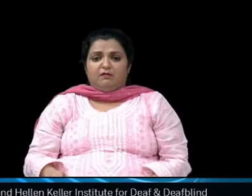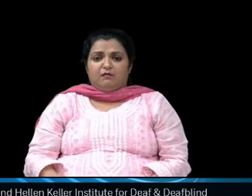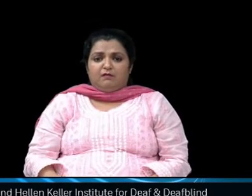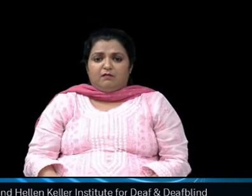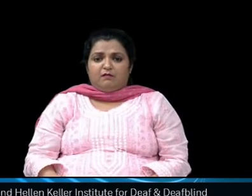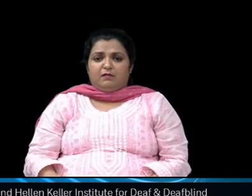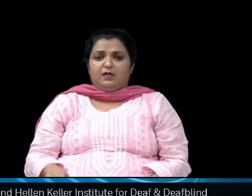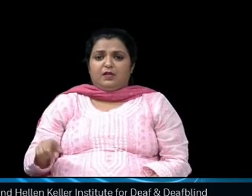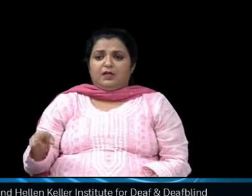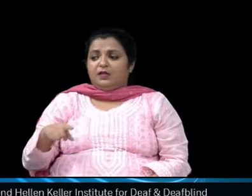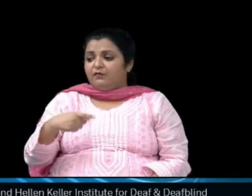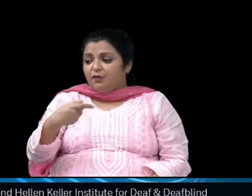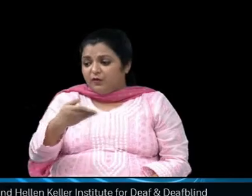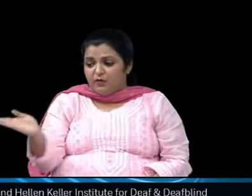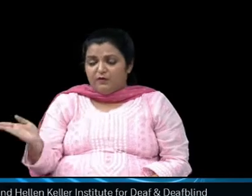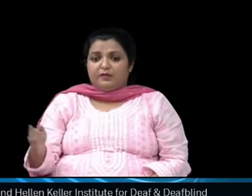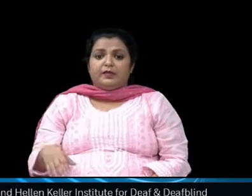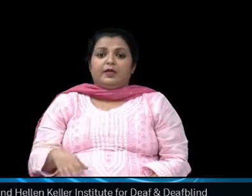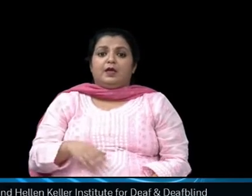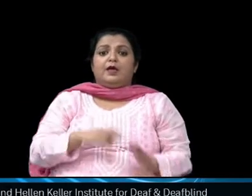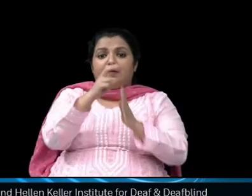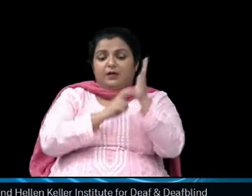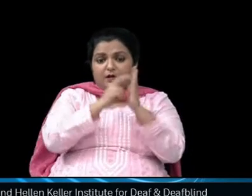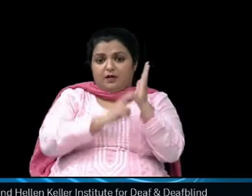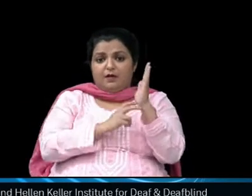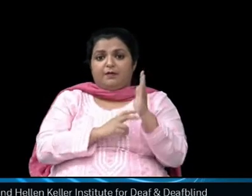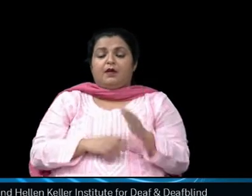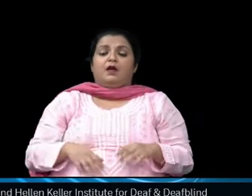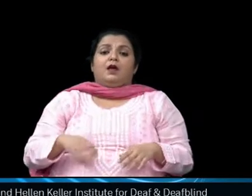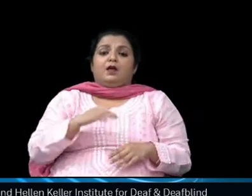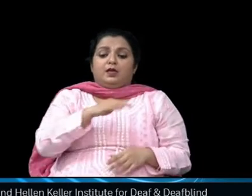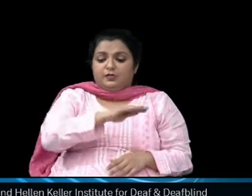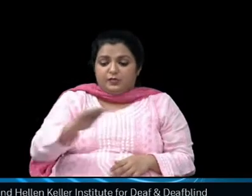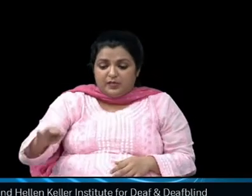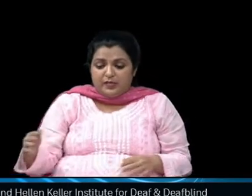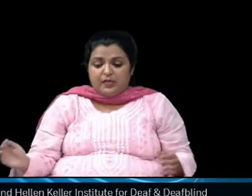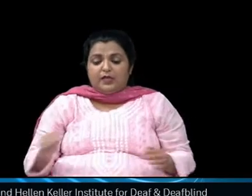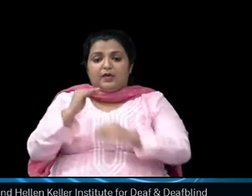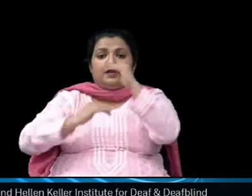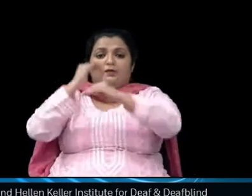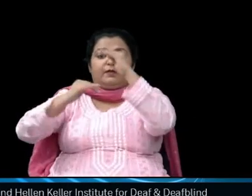अपोशनाचा प्रस्तावी टा